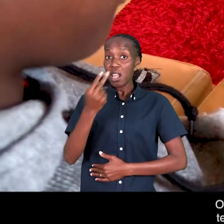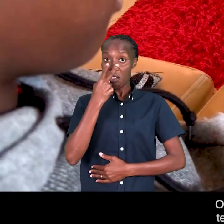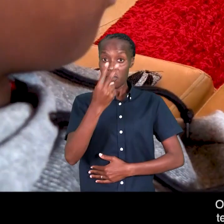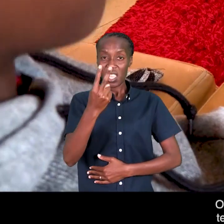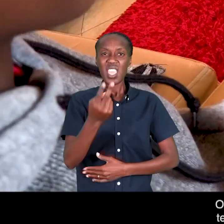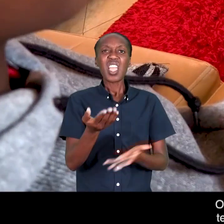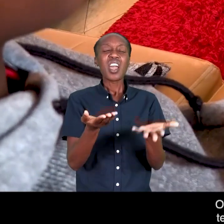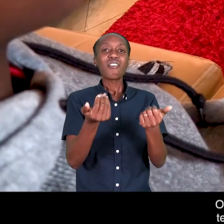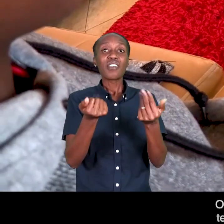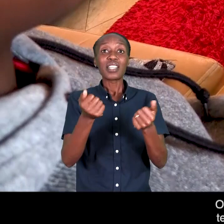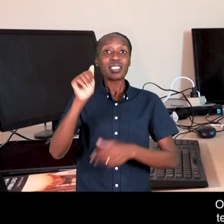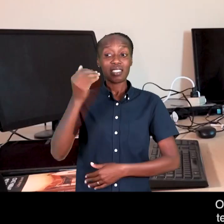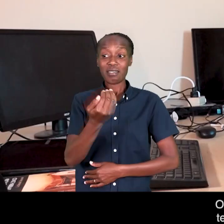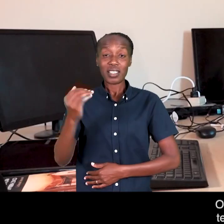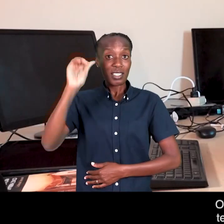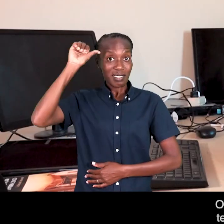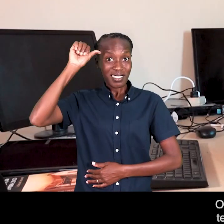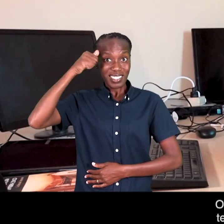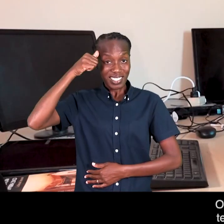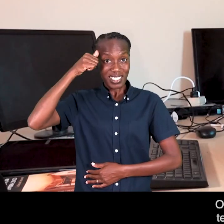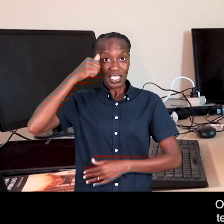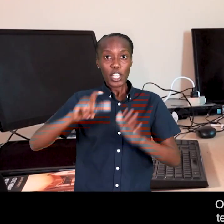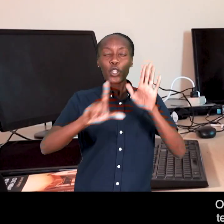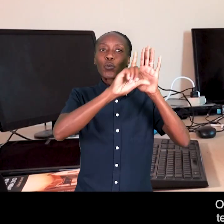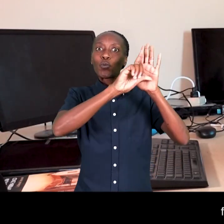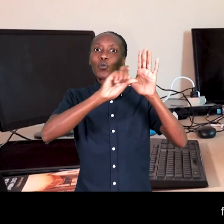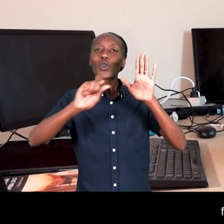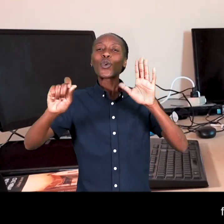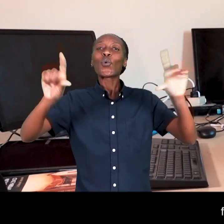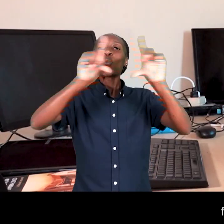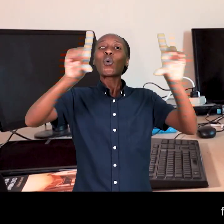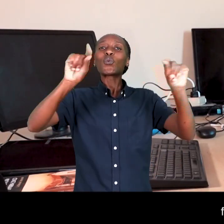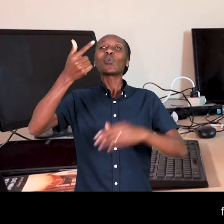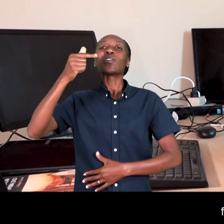nos telemóveis, os programas que ele assiste.